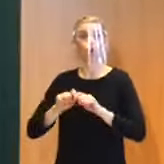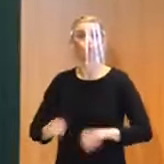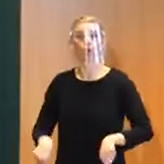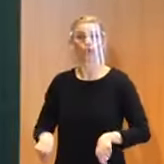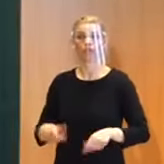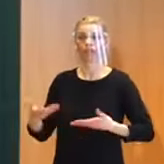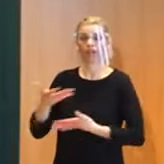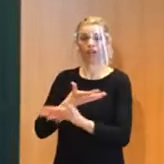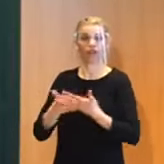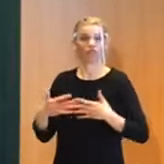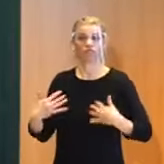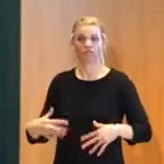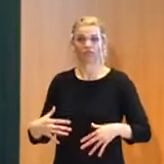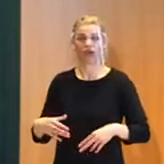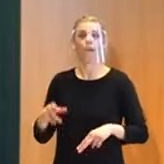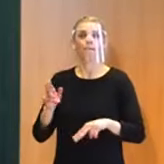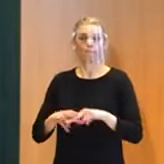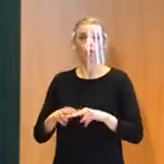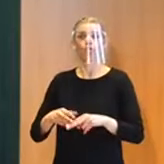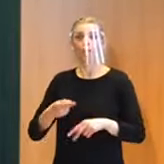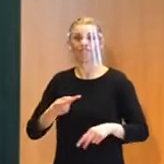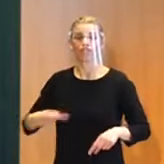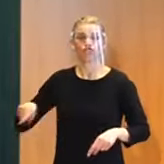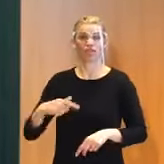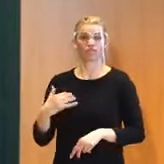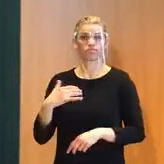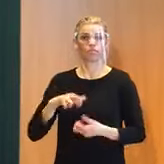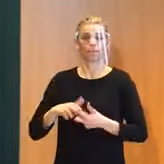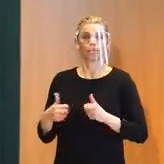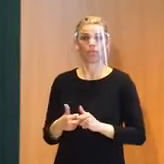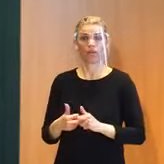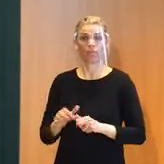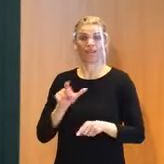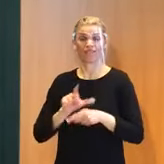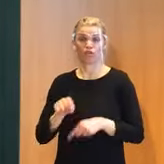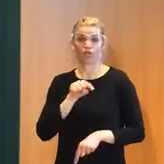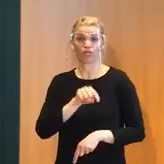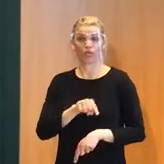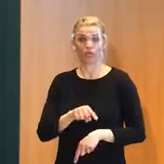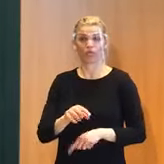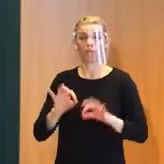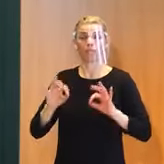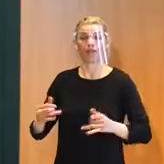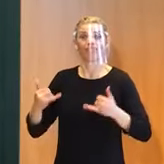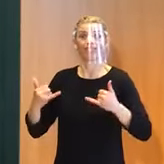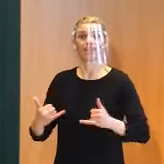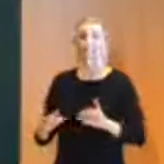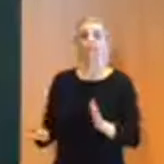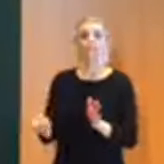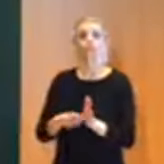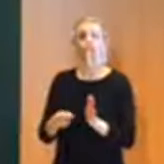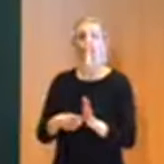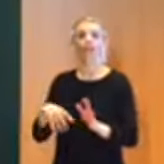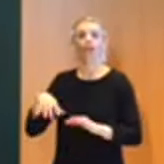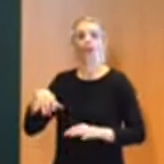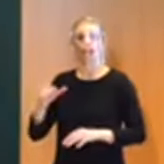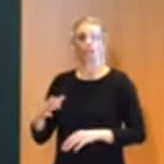vytvoril fakty, s ktorými potom sme mali problémy všetci. Veď kvôli tomuto je dnes na stole požiadavka, aby